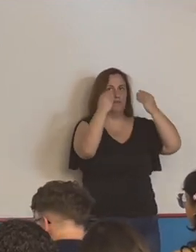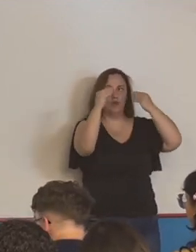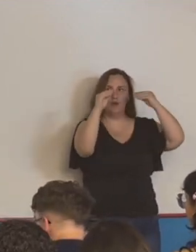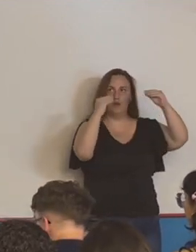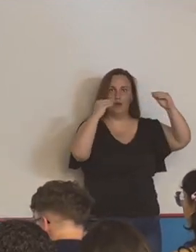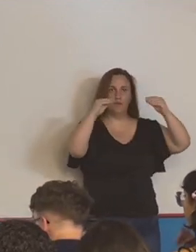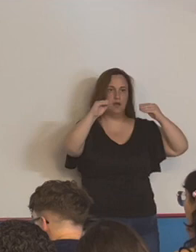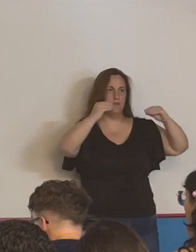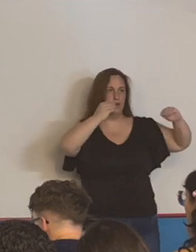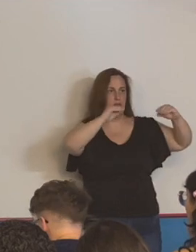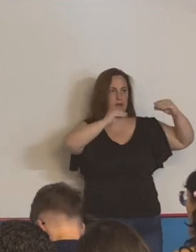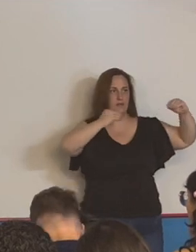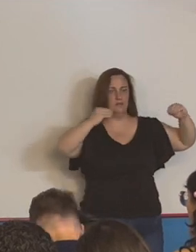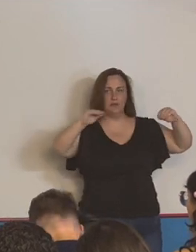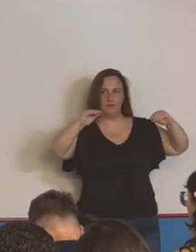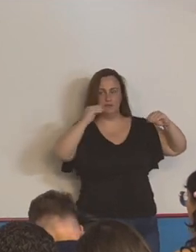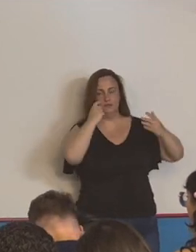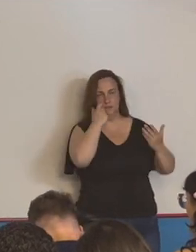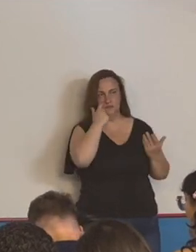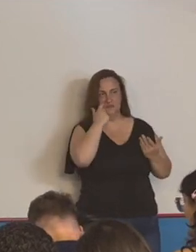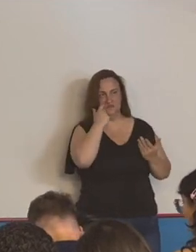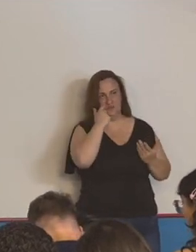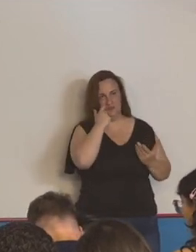função do ornamento para se